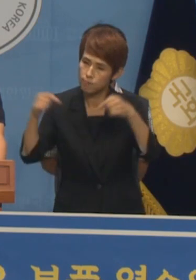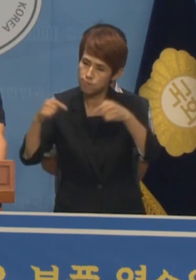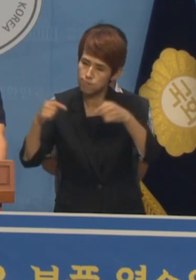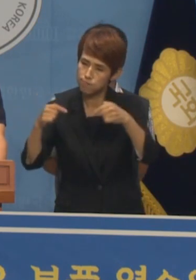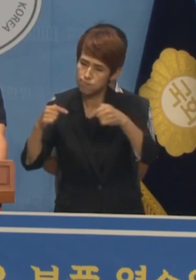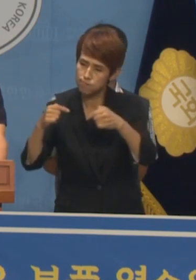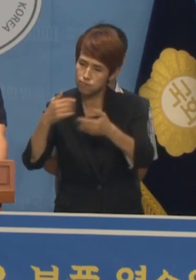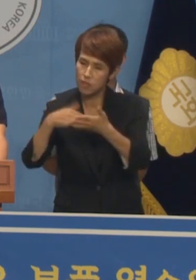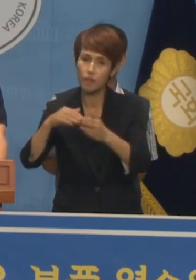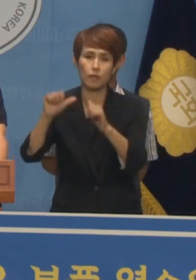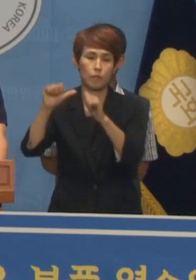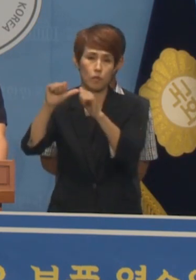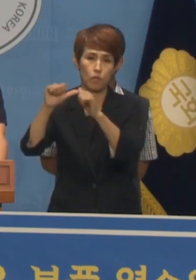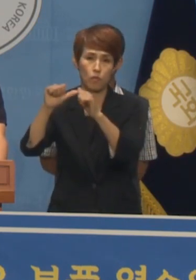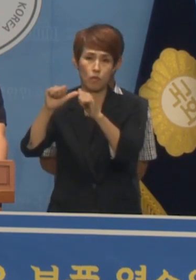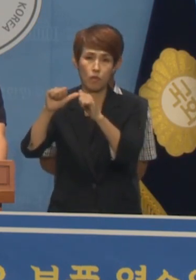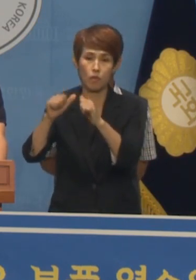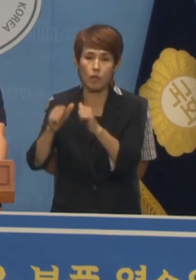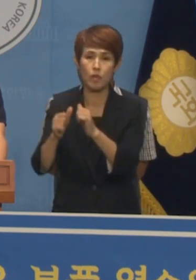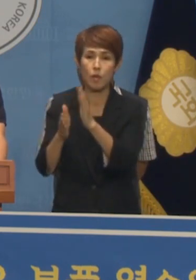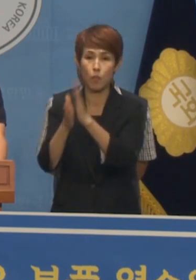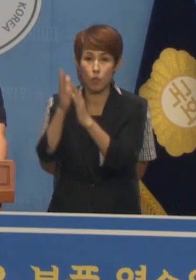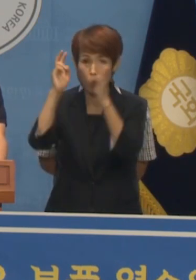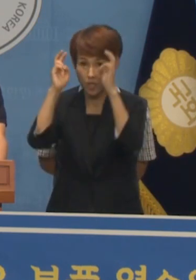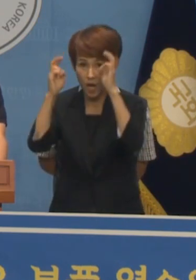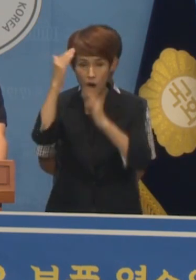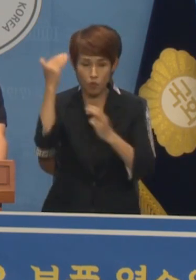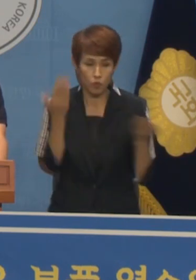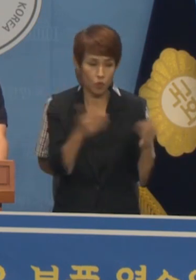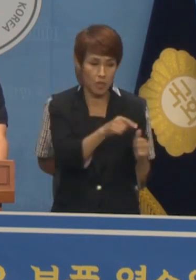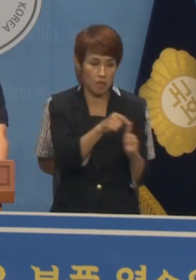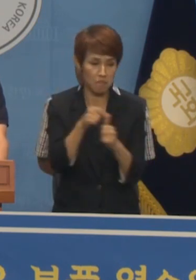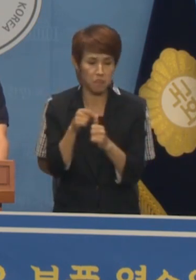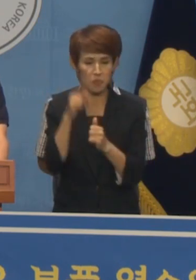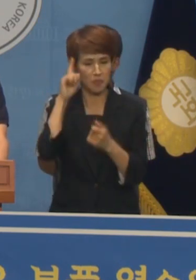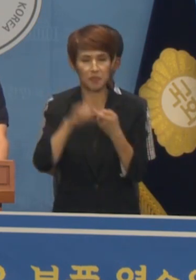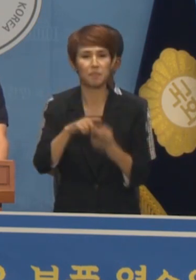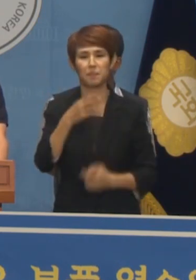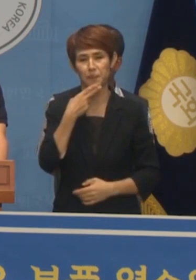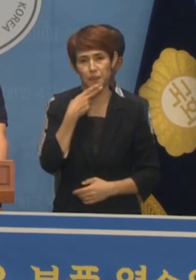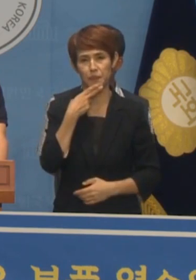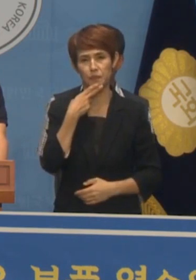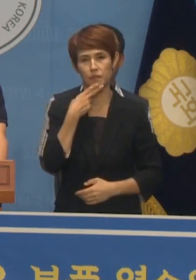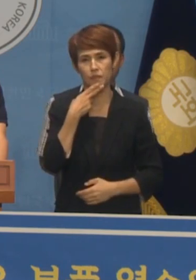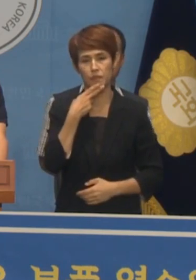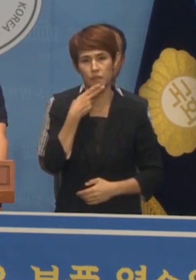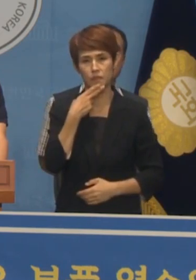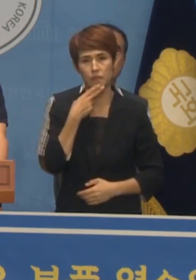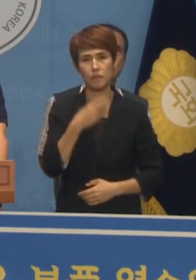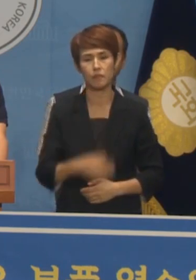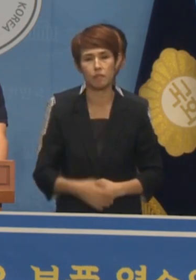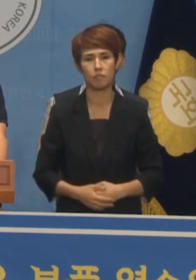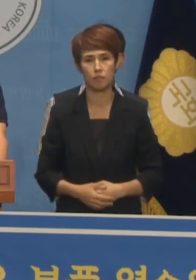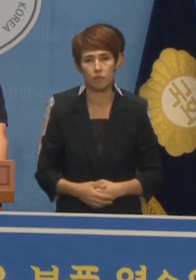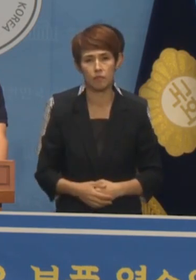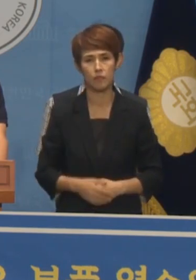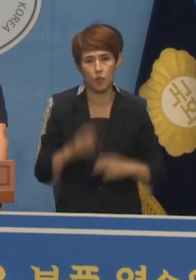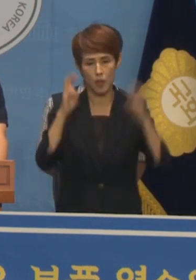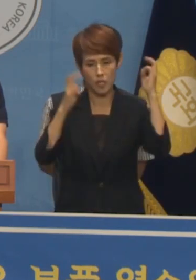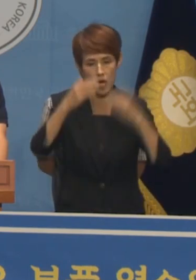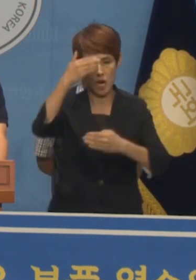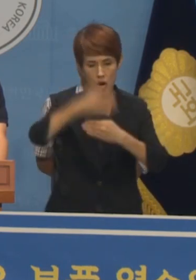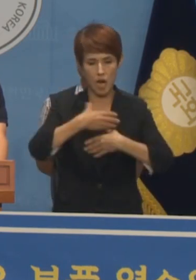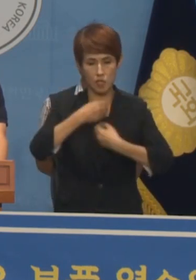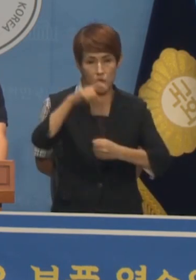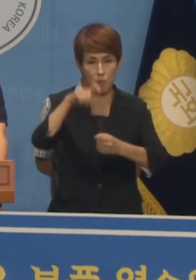진행했지만 본사는 한국 노동자의 고용에는 관심이 없었고 그저 안정적인 철수를 위해 노동조합과 협상하는